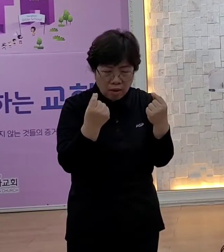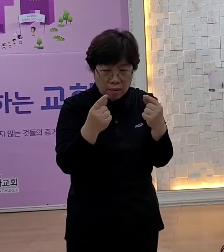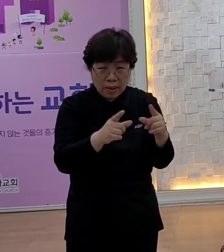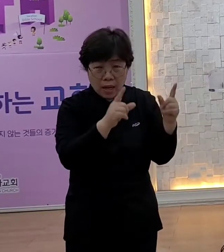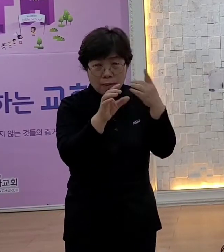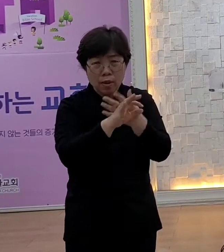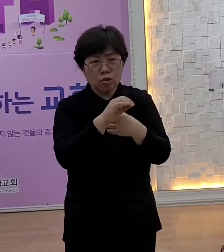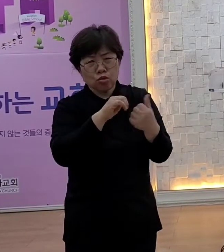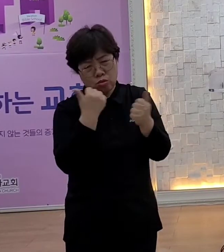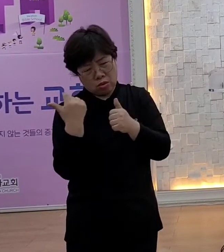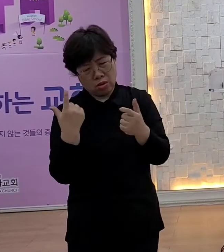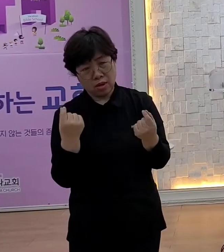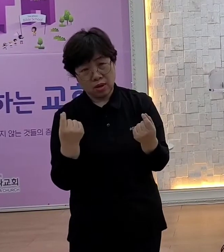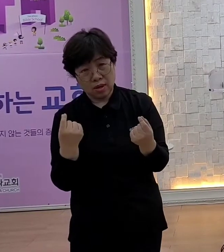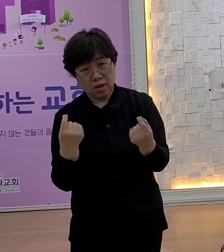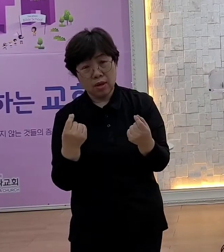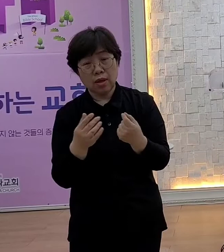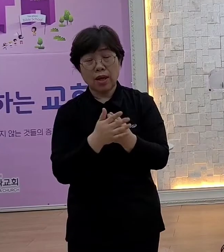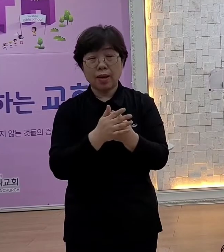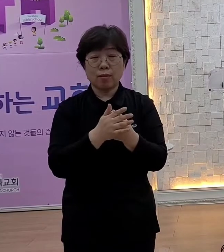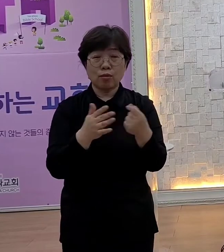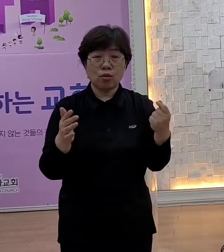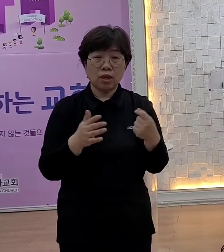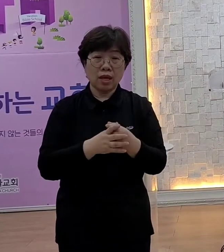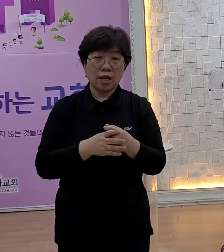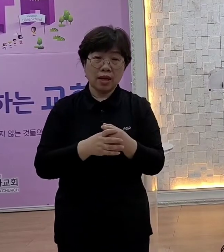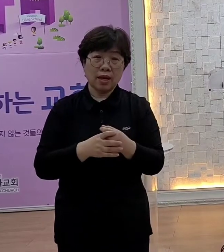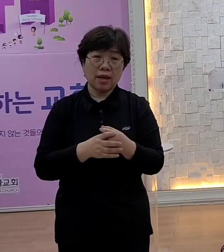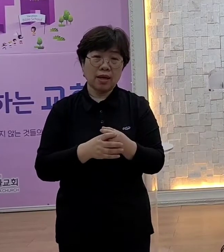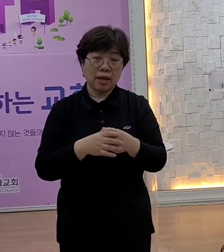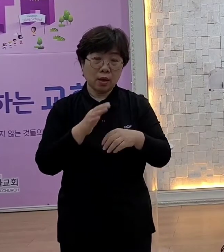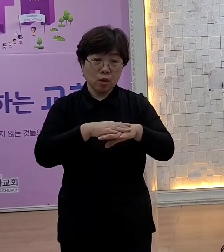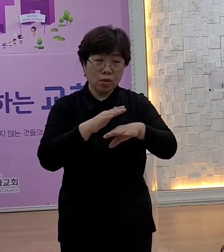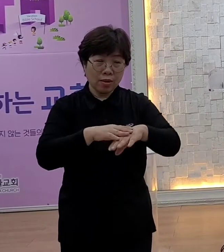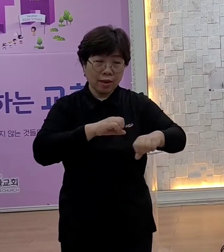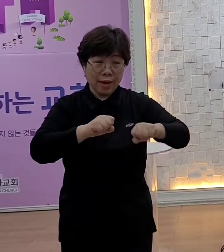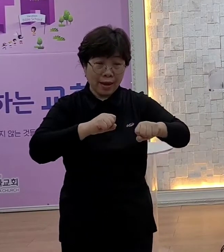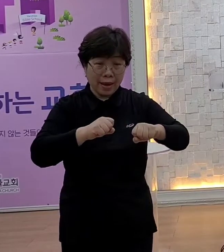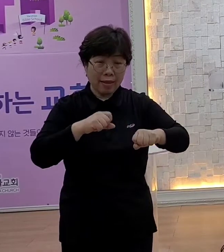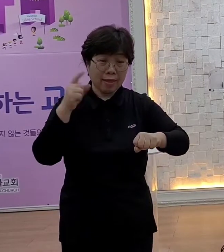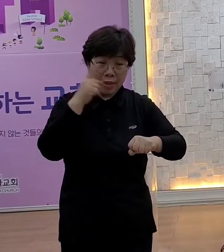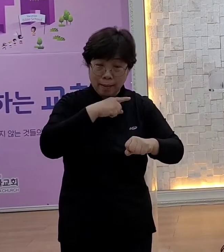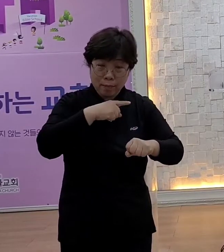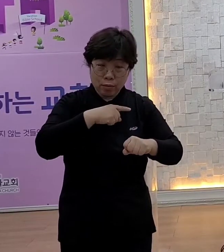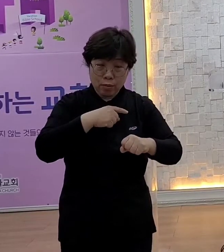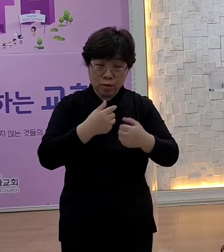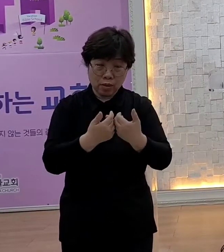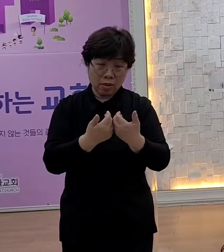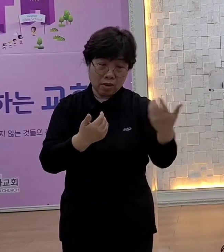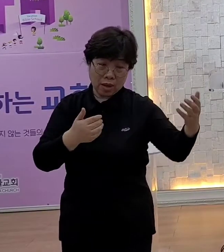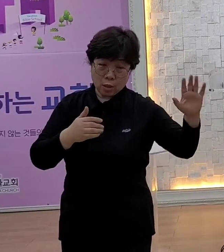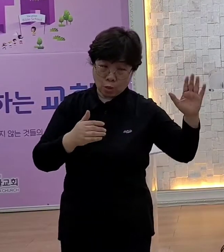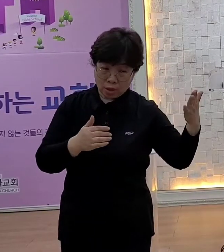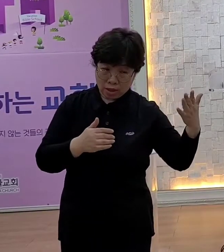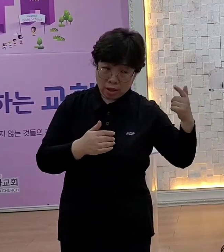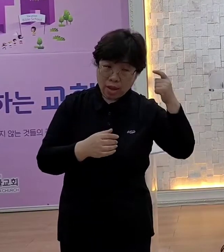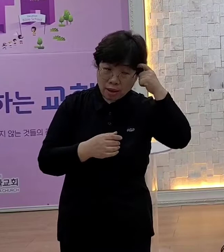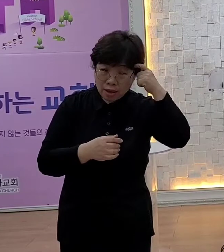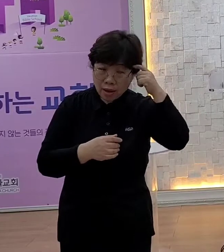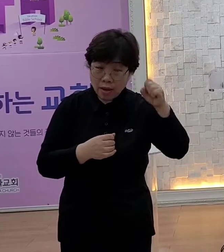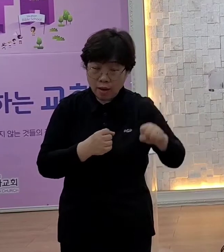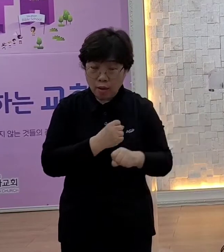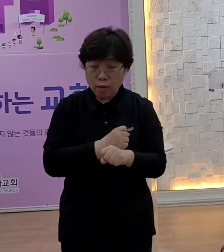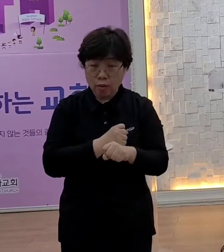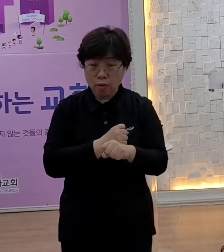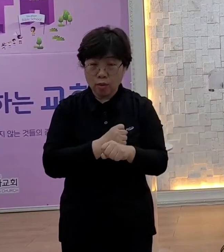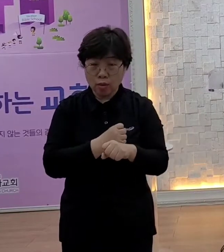굳이 생각해낸 게 뭐냐면 이 강포에서 손으로 행한 모든 악에서 떠나라. 그래야만 우리가 살 수도